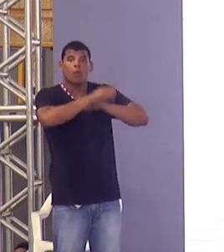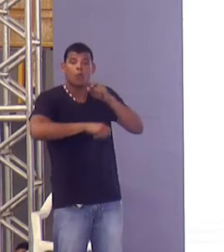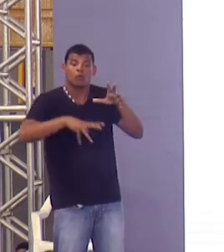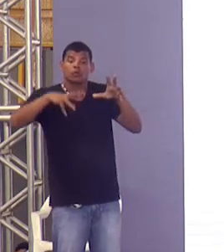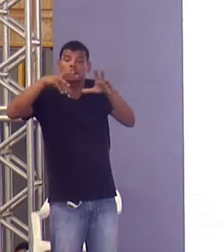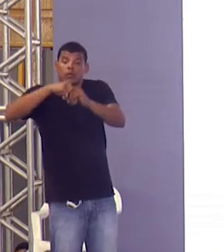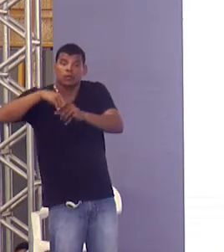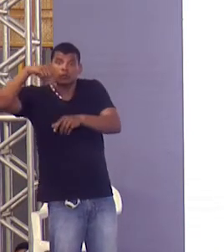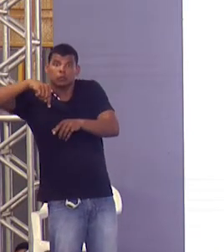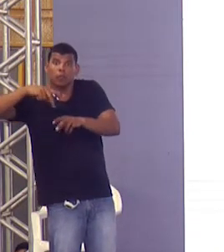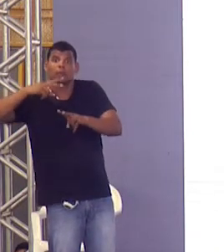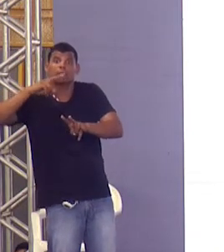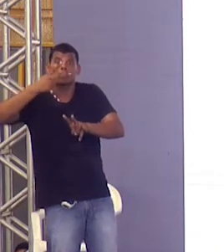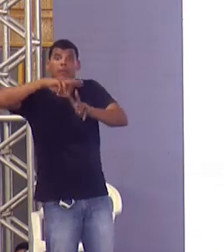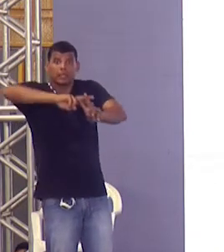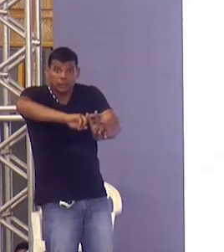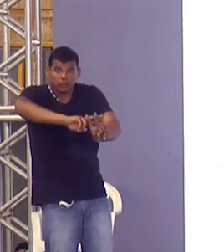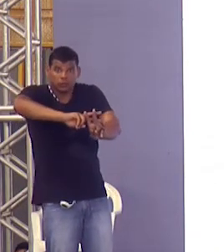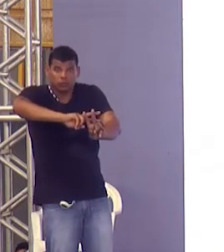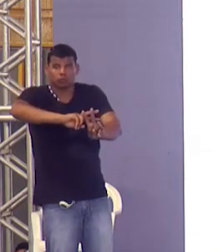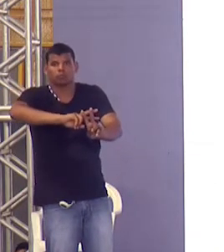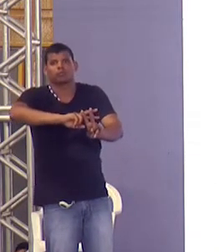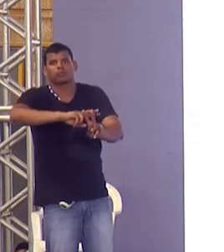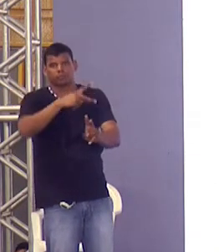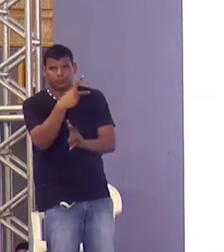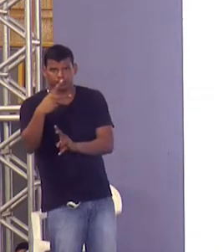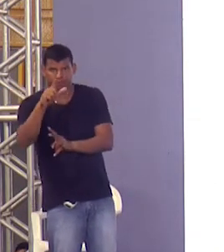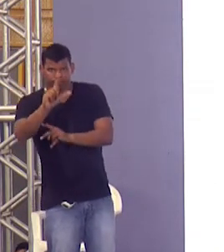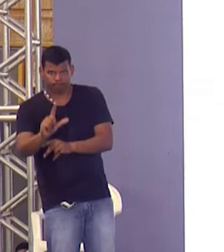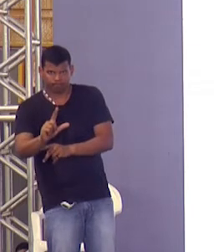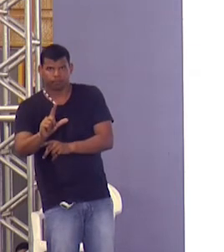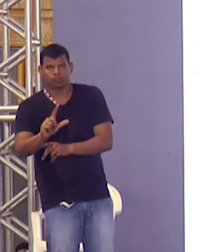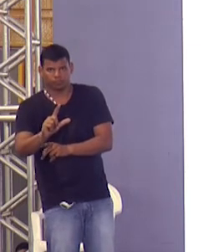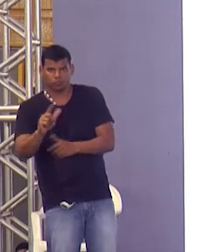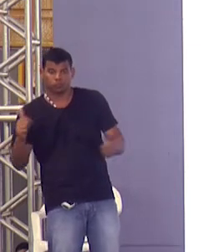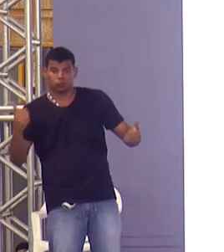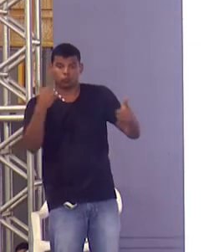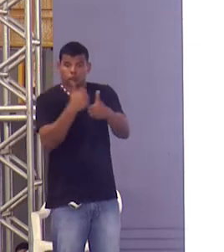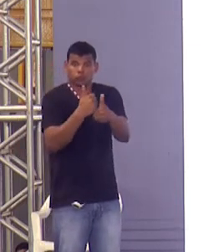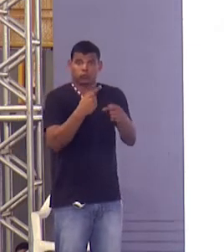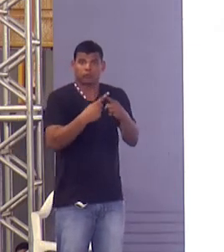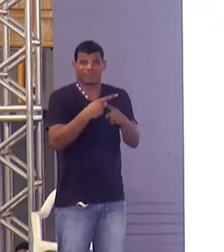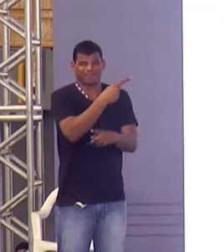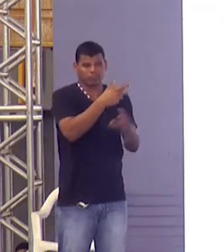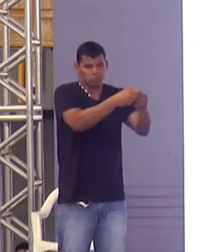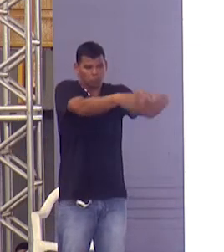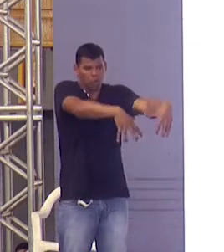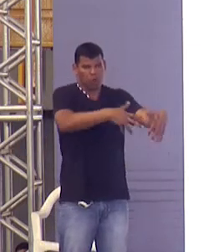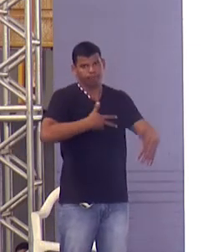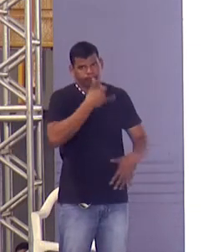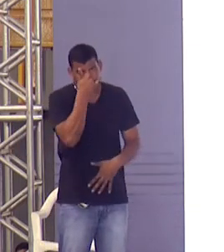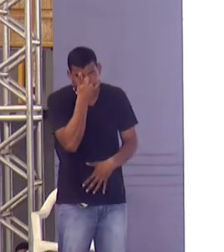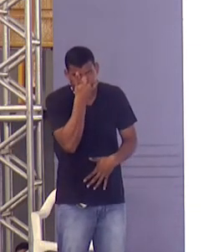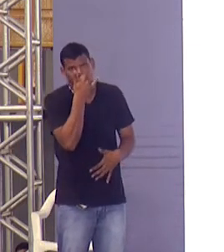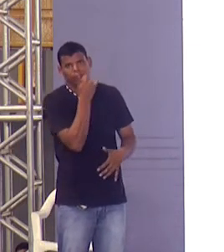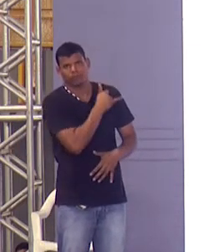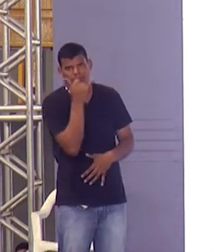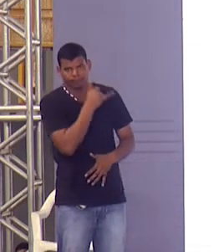presidiários no dia dos presidiários. Eles não fizeram no presídio não, tá? Eles fizeram em outro